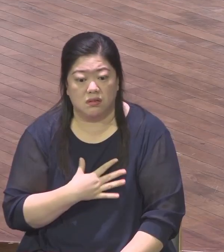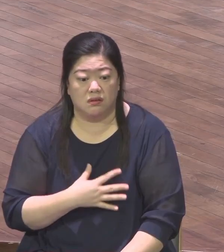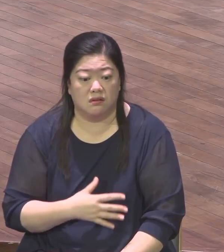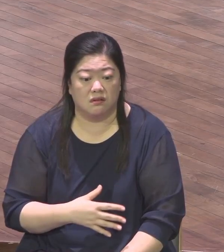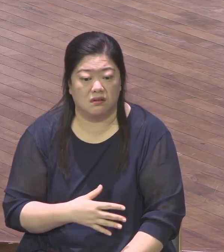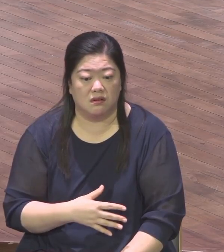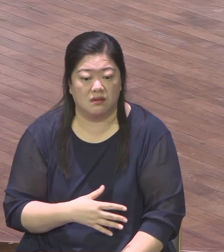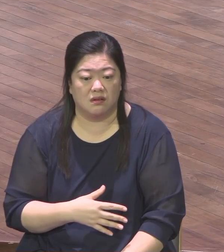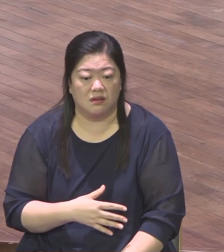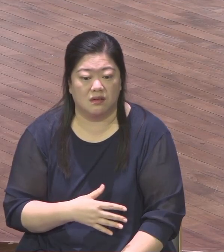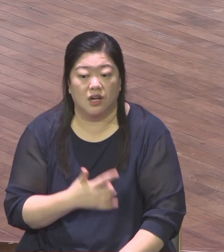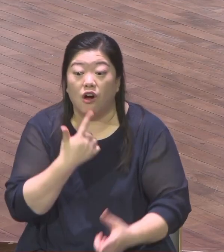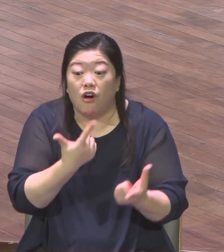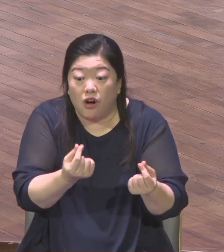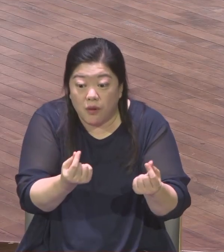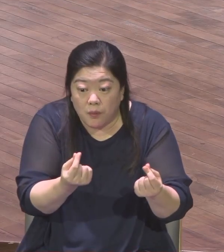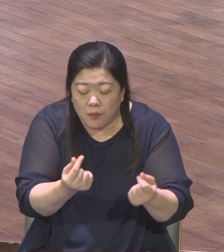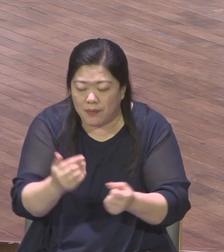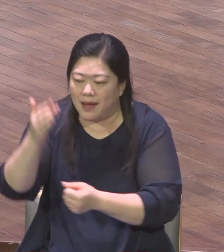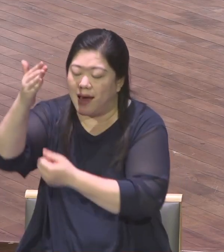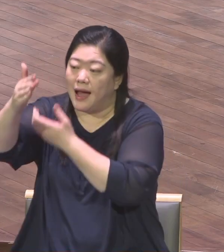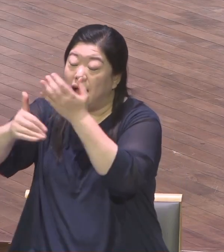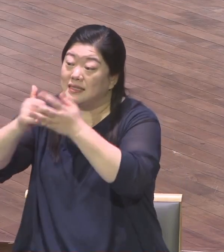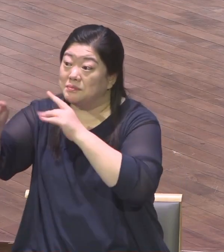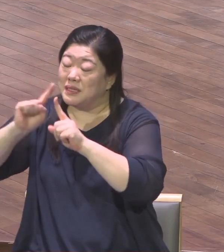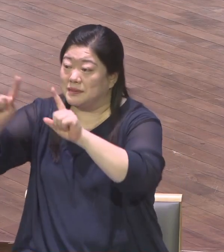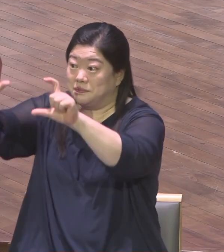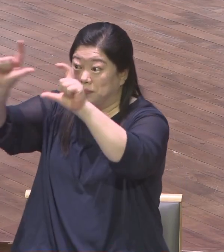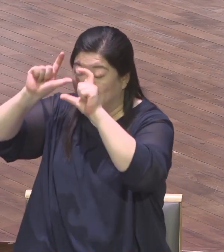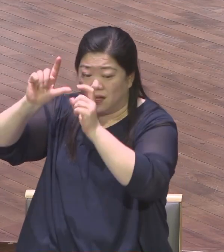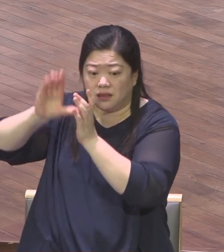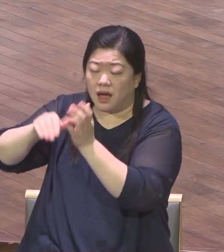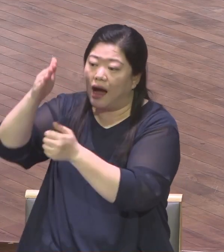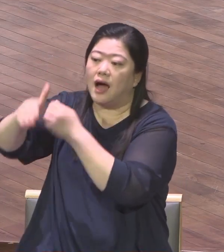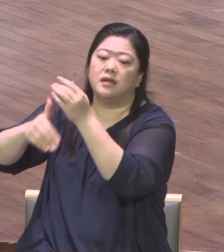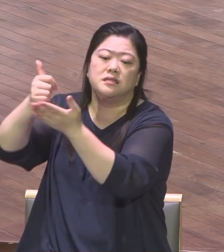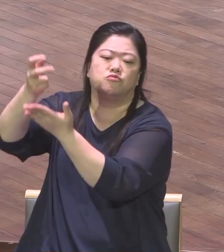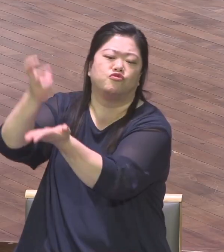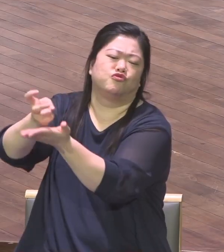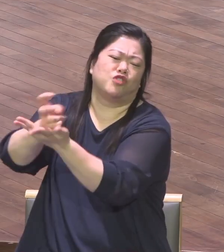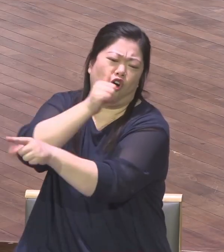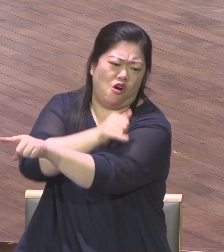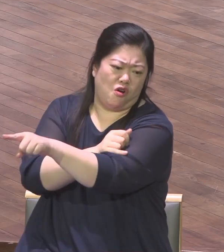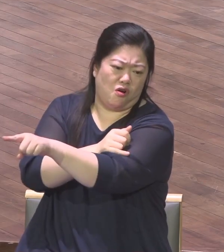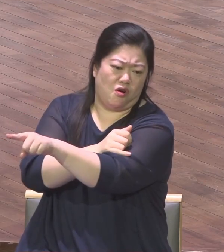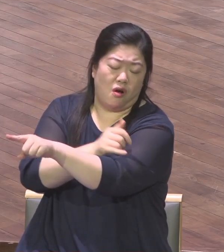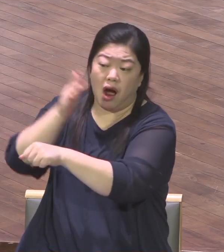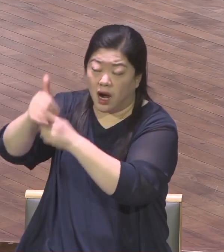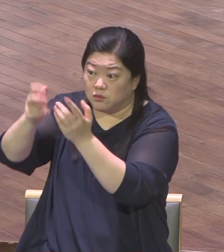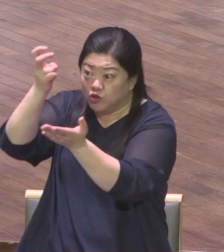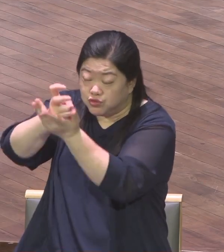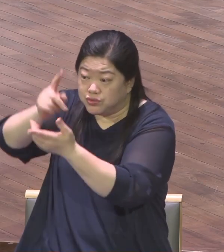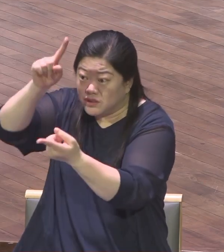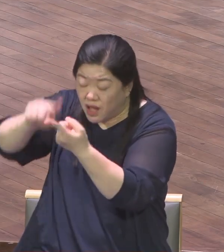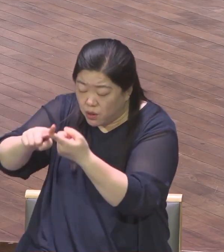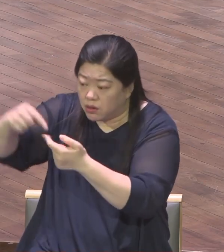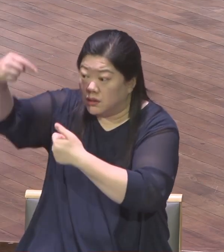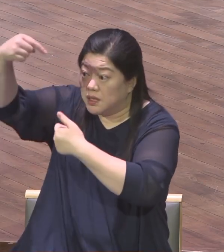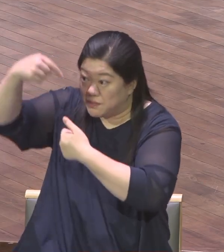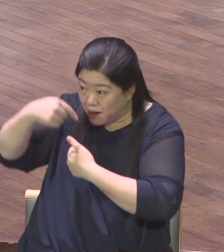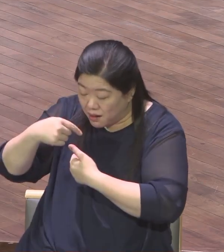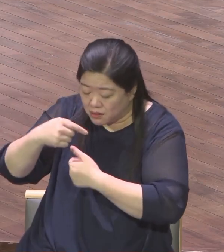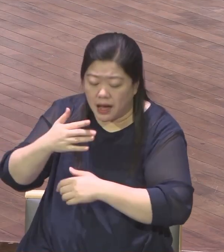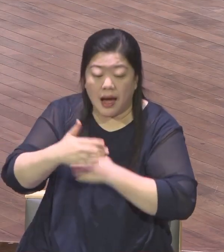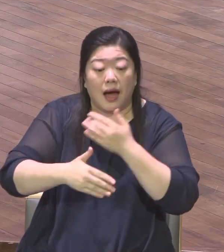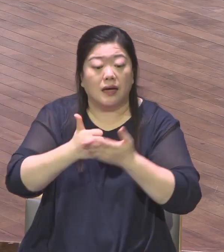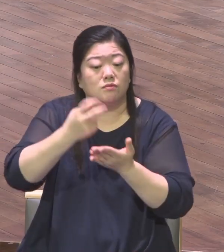하나님의 말씀이 선포가 되면 그것이 내 생각에 맞지 않다 하더라도 그 말씀을 그대로 실천을